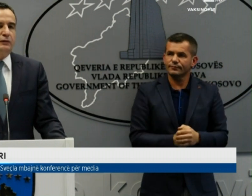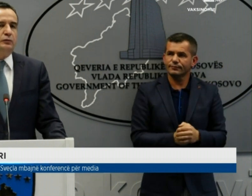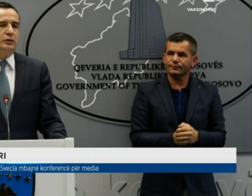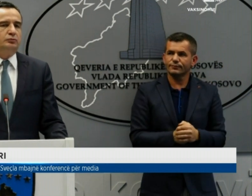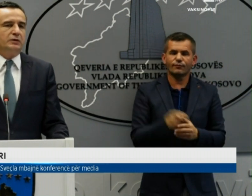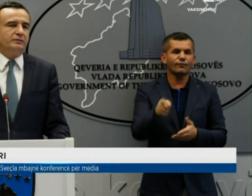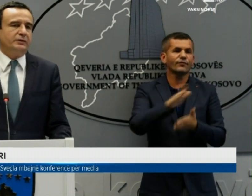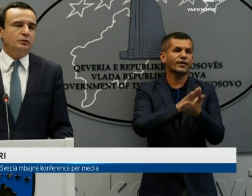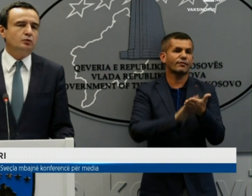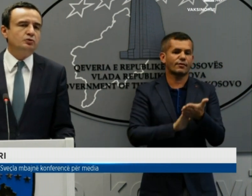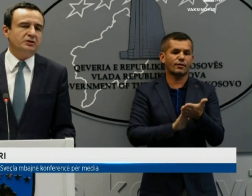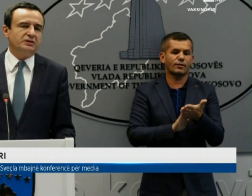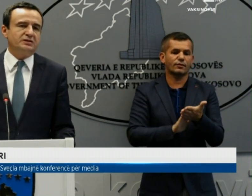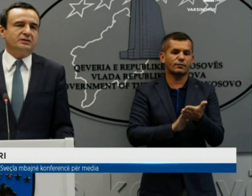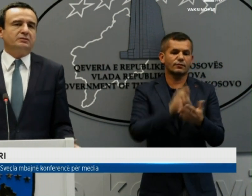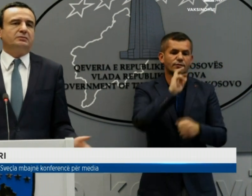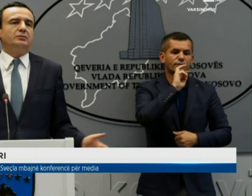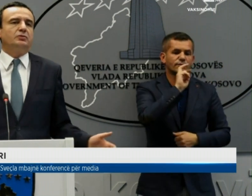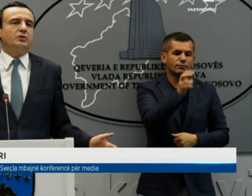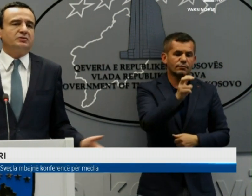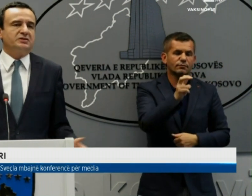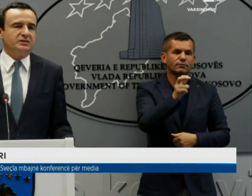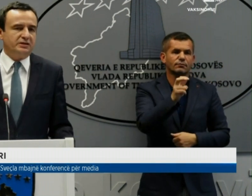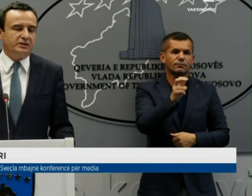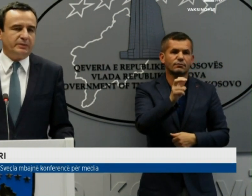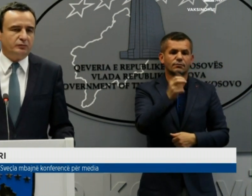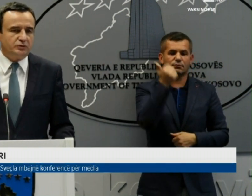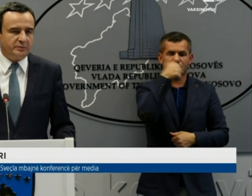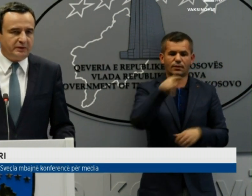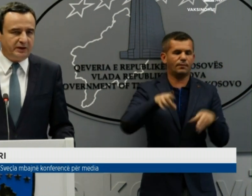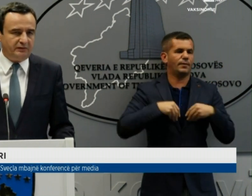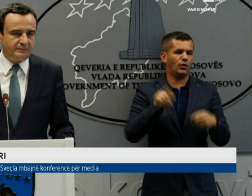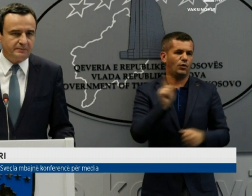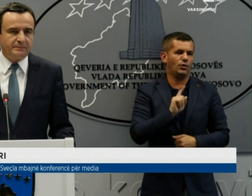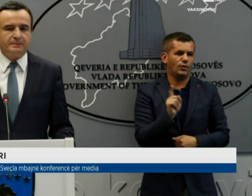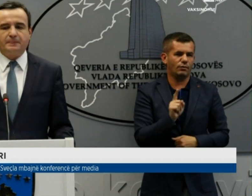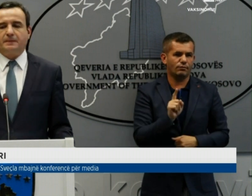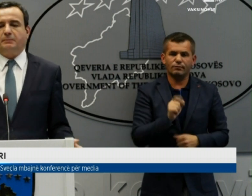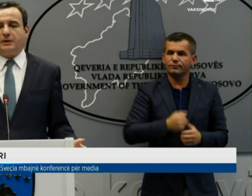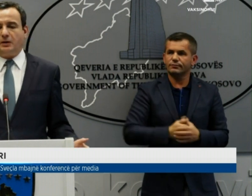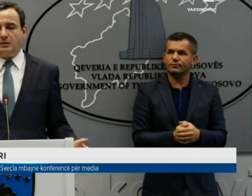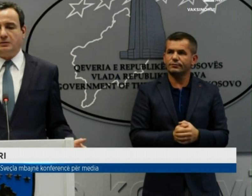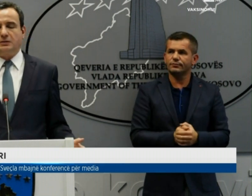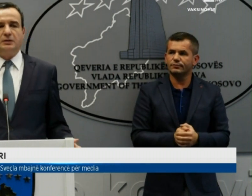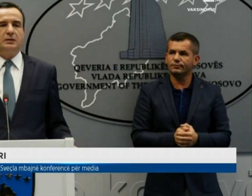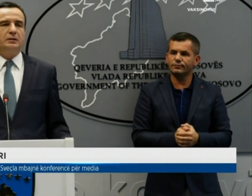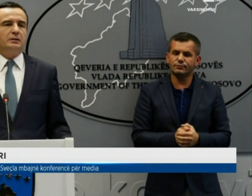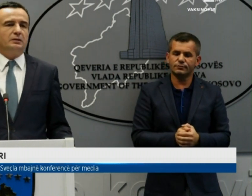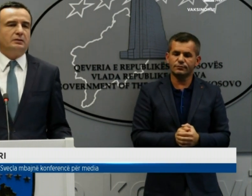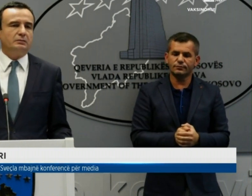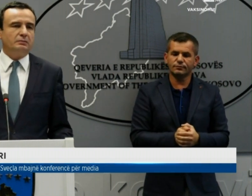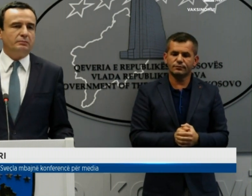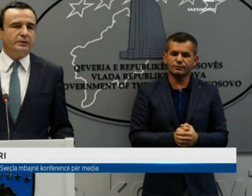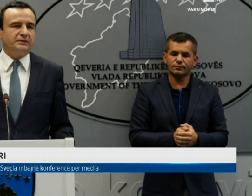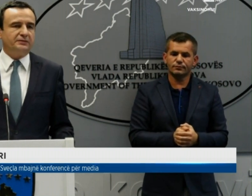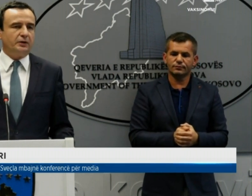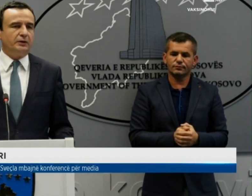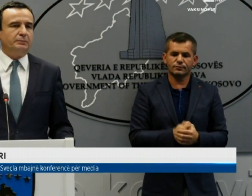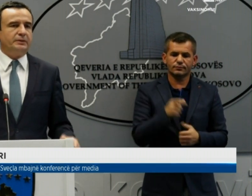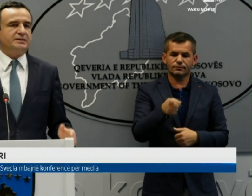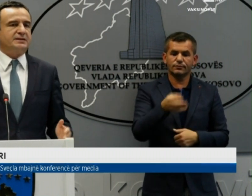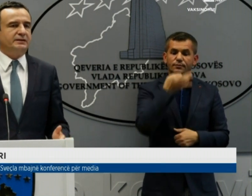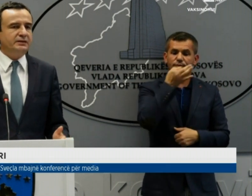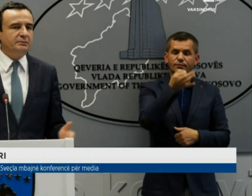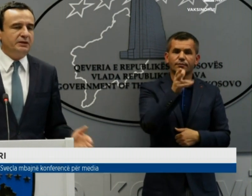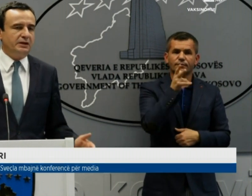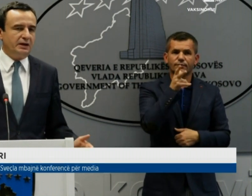ka filluar duke vënë kushtet e cilët nuk ka se si tjenë të pranushme për neve. Pra, bëhet fjallë